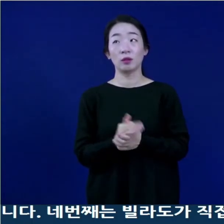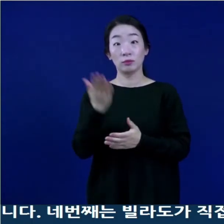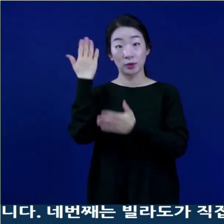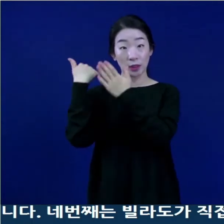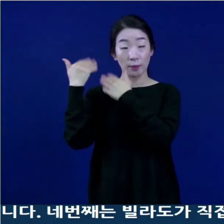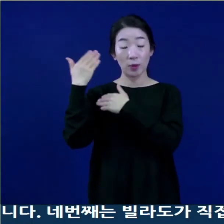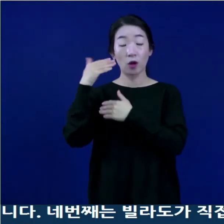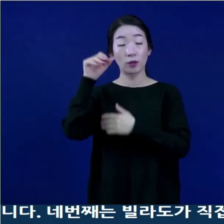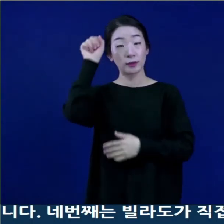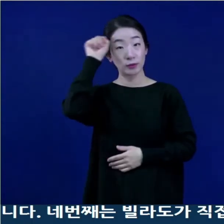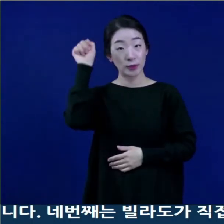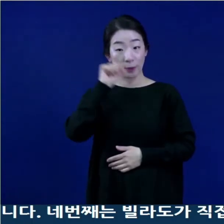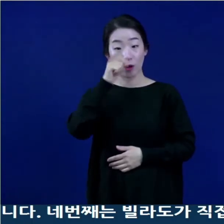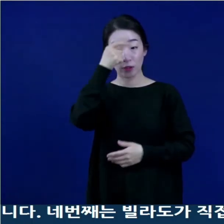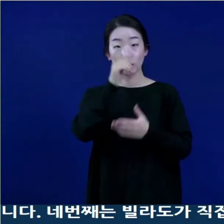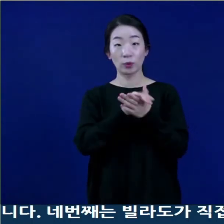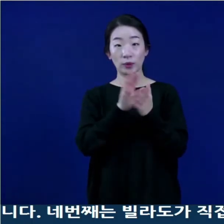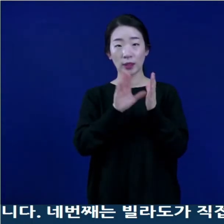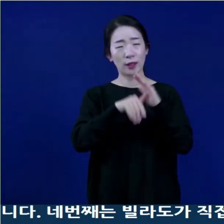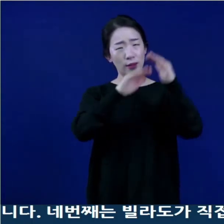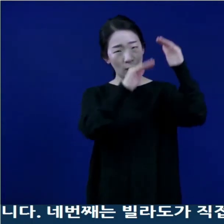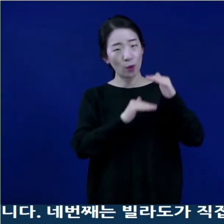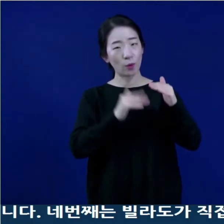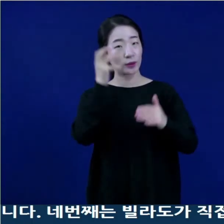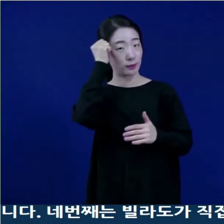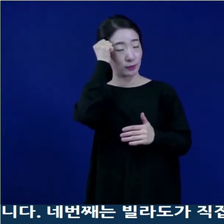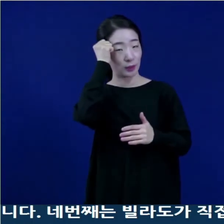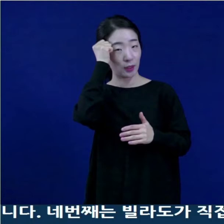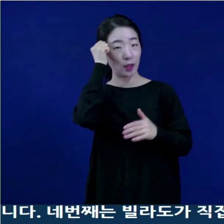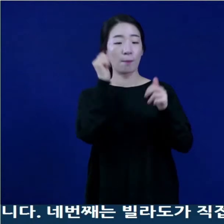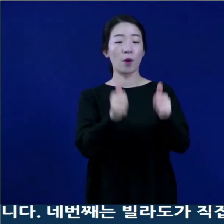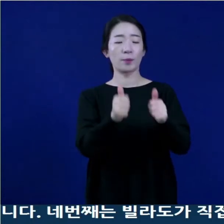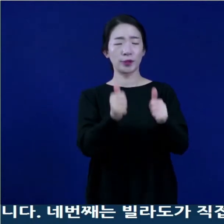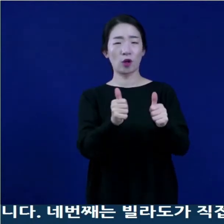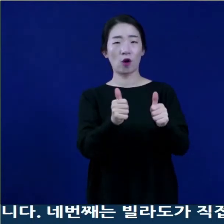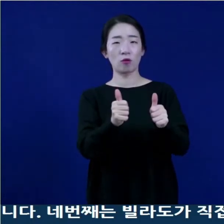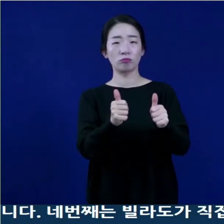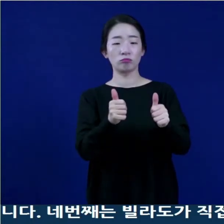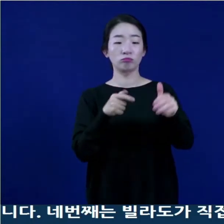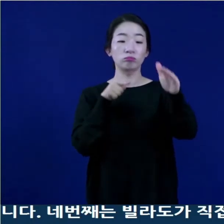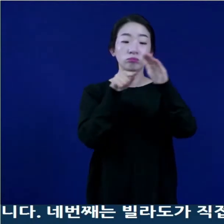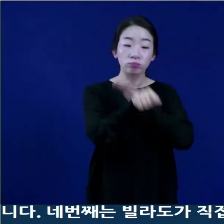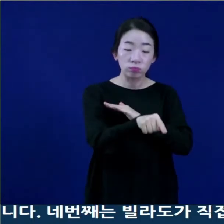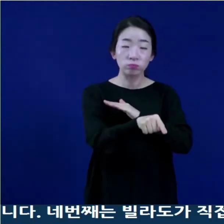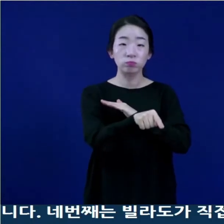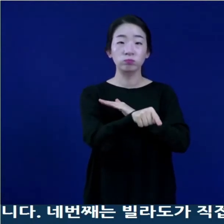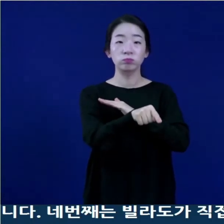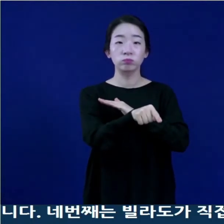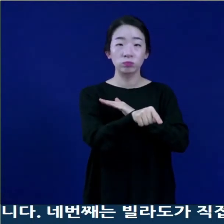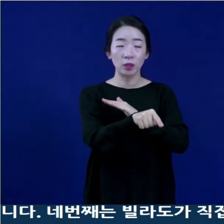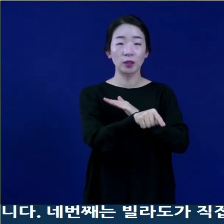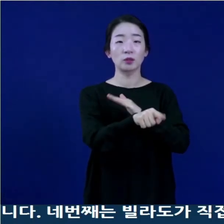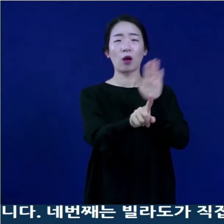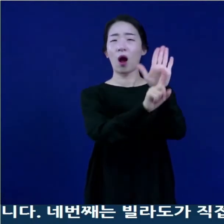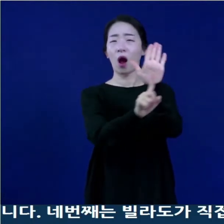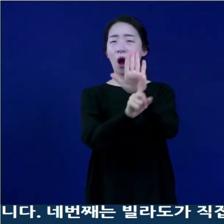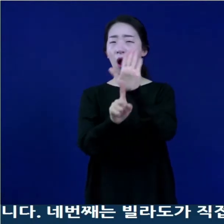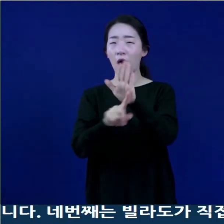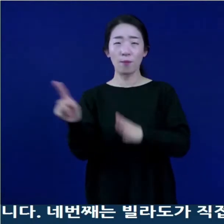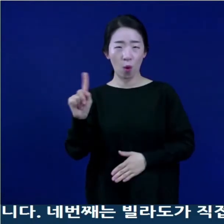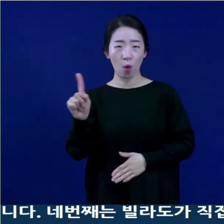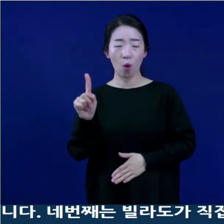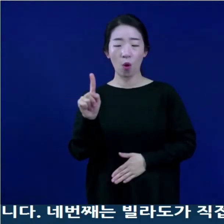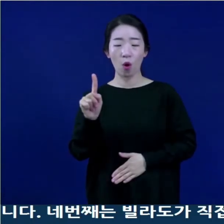보십시다. 빌라도의 법정에 갔습니다. 이 재판의 이슈가 무엇이었습니까? 예수가